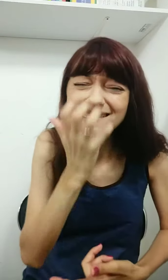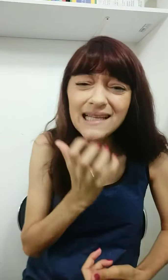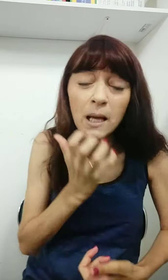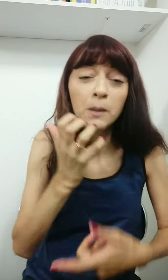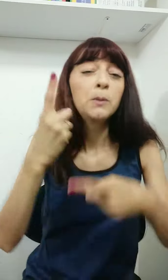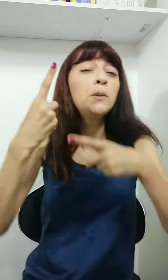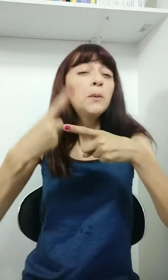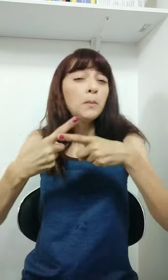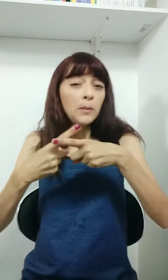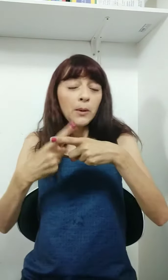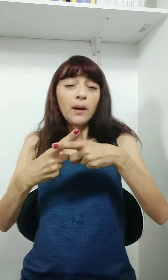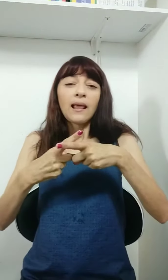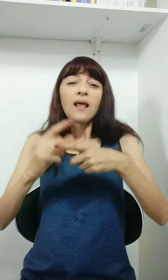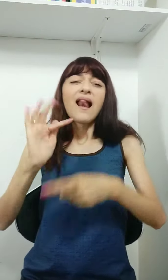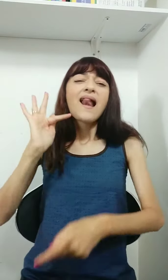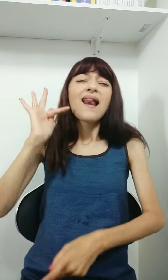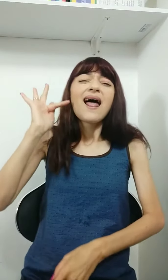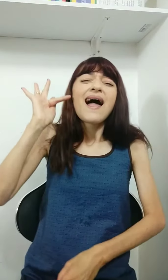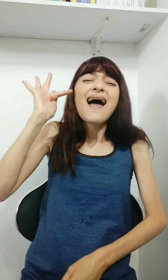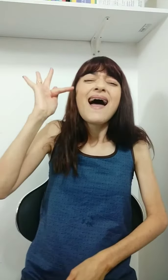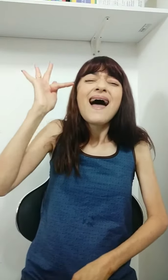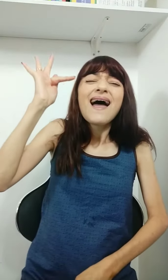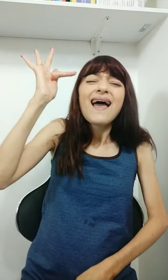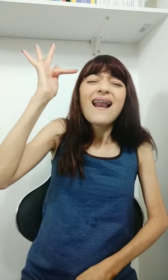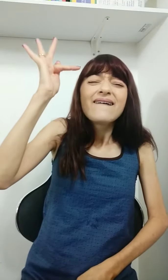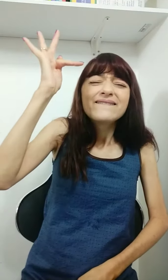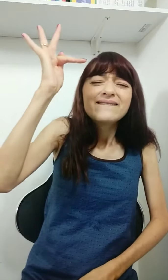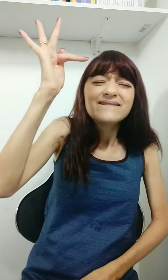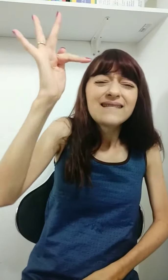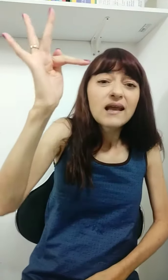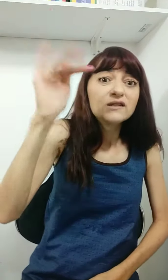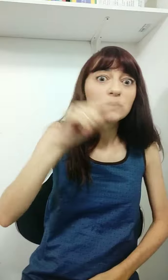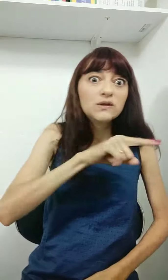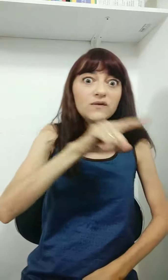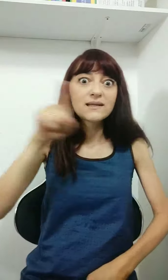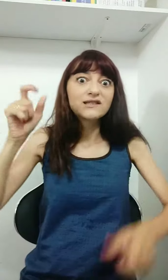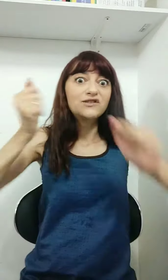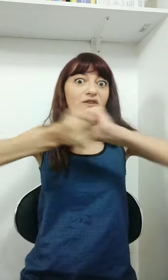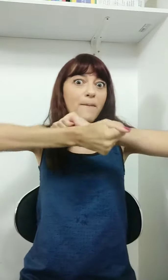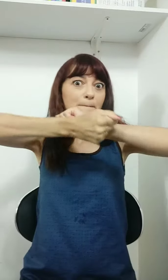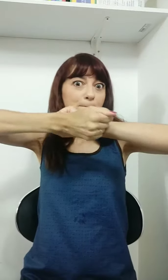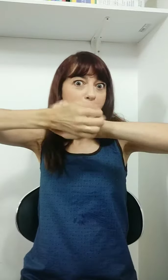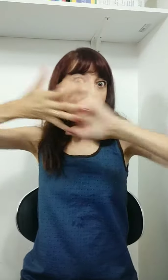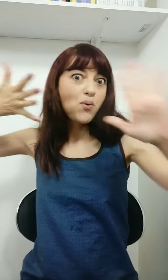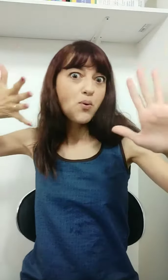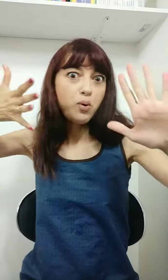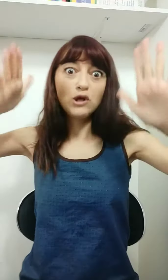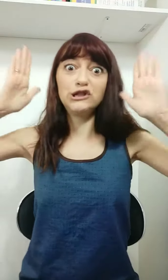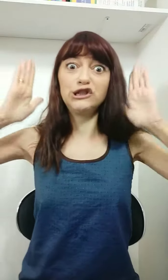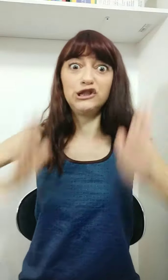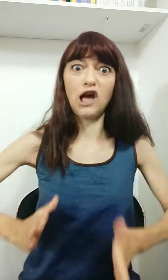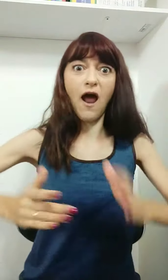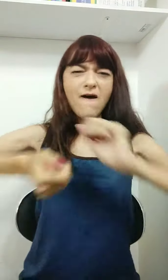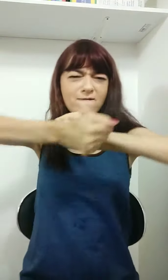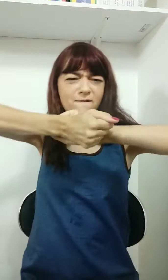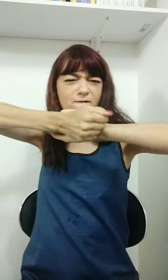problema muito sério mesmo, porque lá na frente, tá? Lá na frente, vocês que estão iniciando em Libras, quando vocês